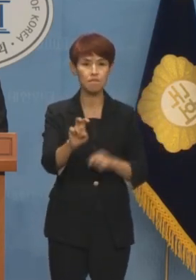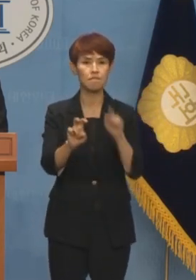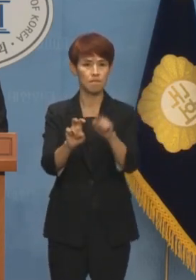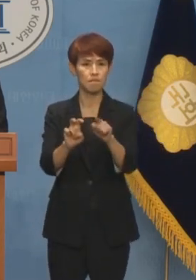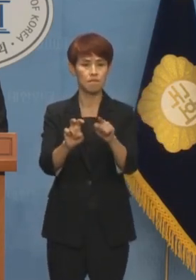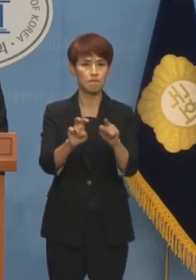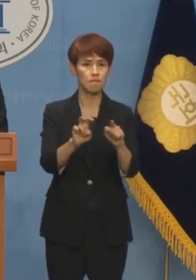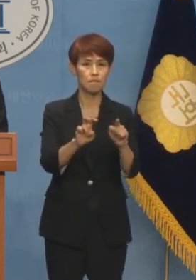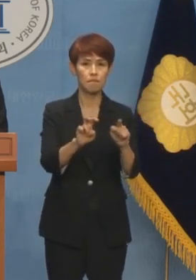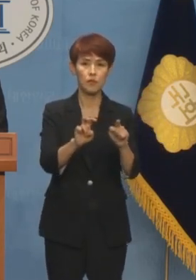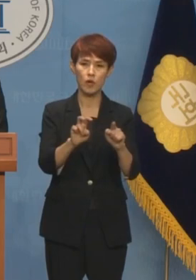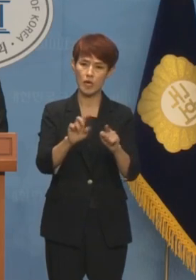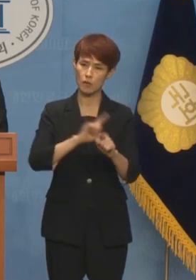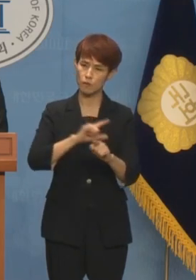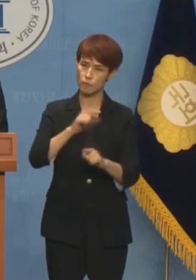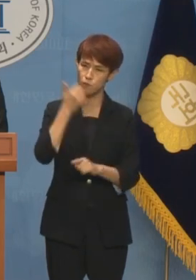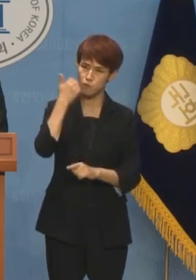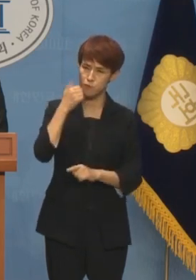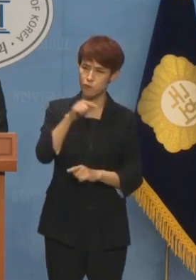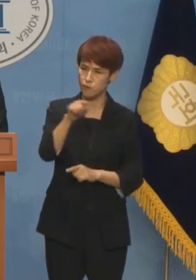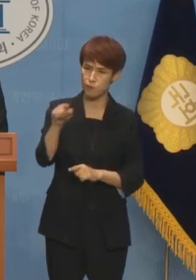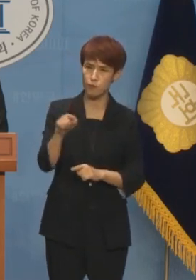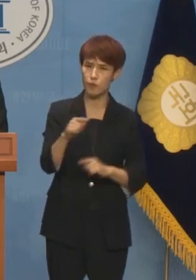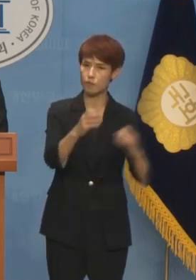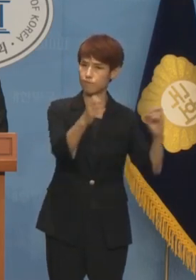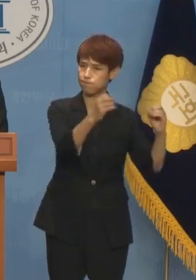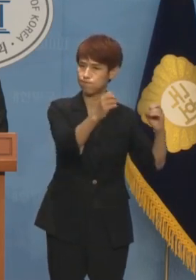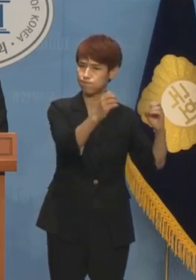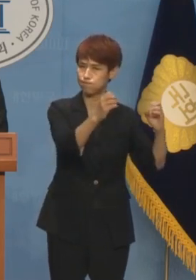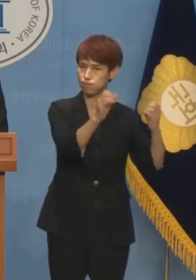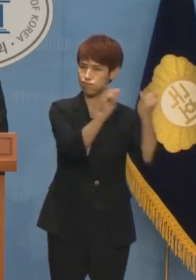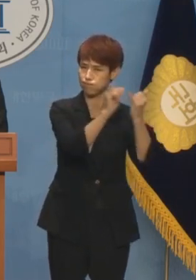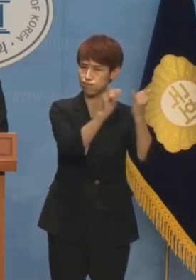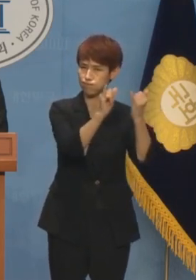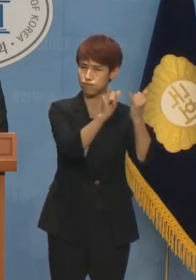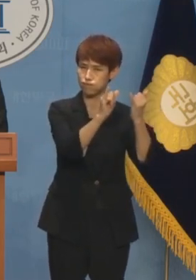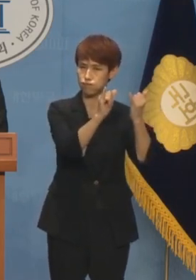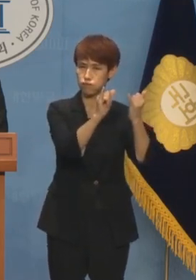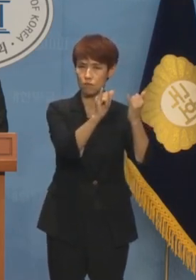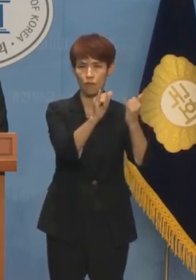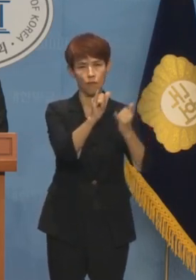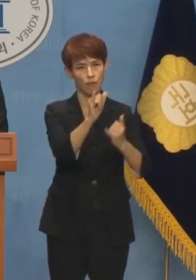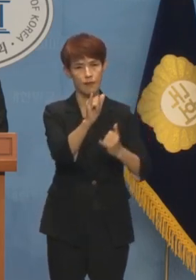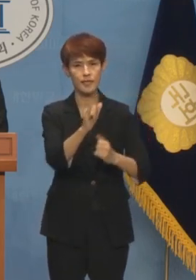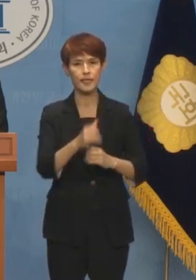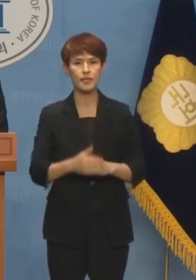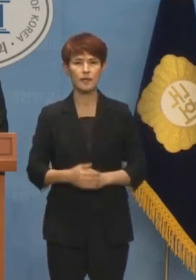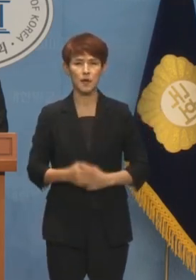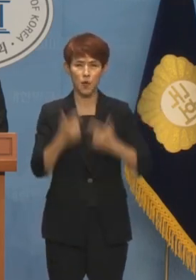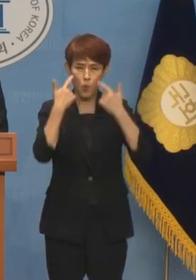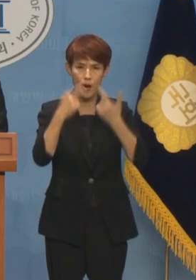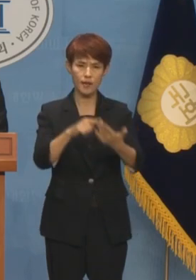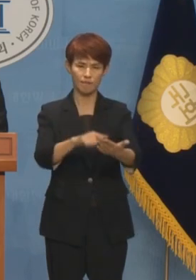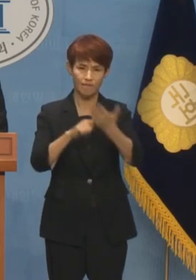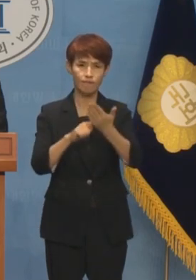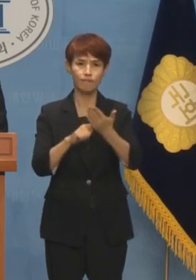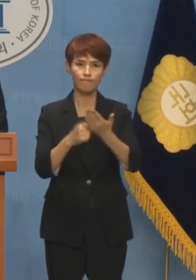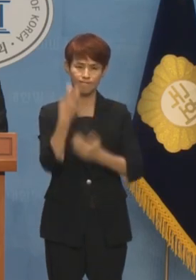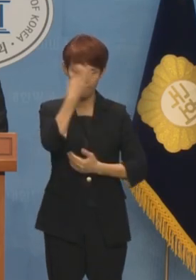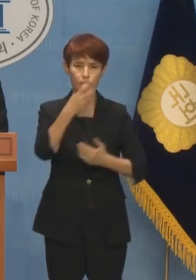사단장, 성명불상의 인물들이 나눈 대화를 단 한 점의 의혹도 남지 않게 밝혀내야